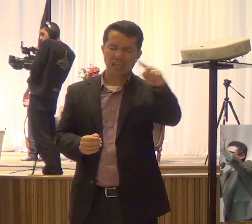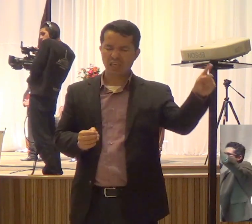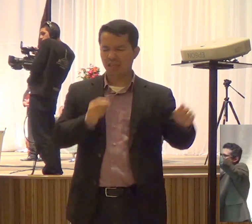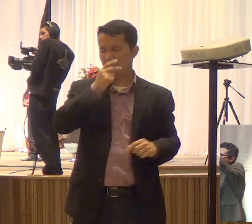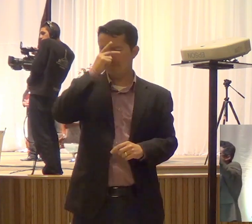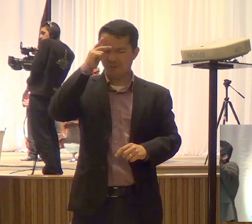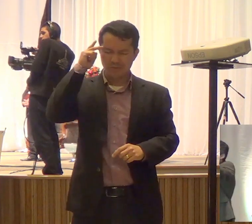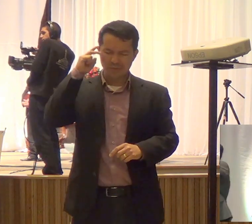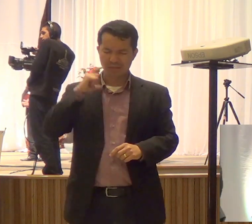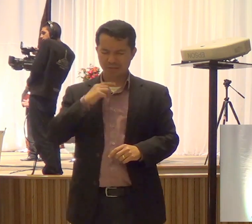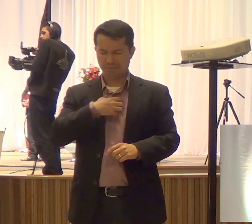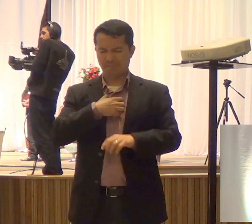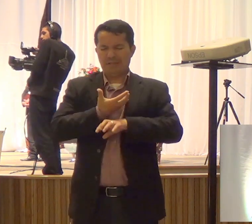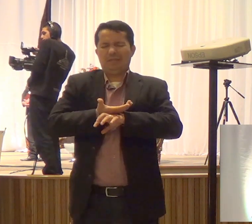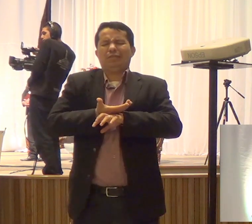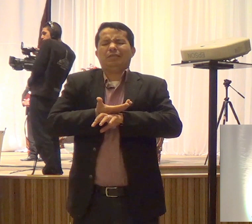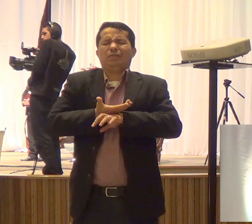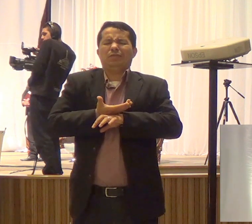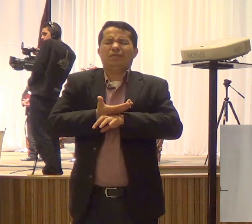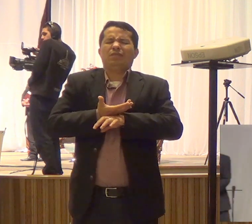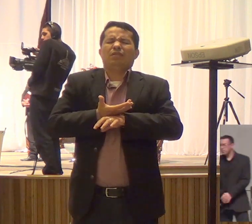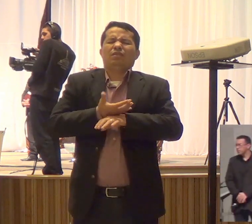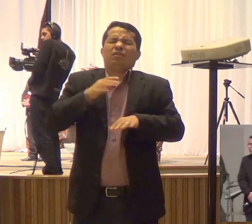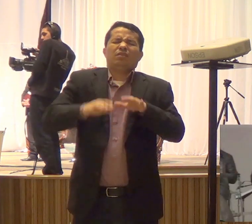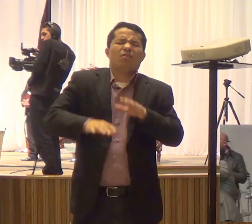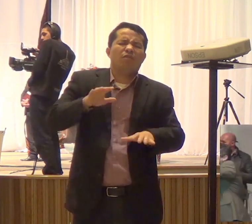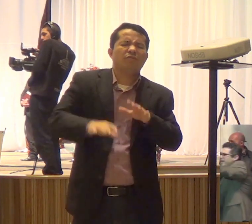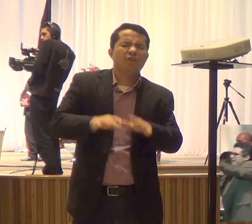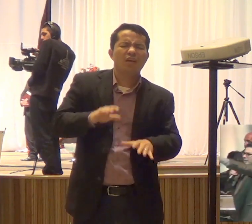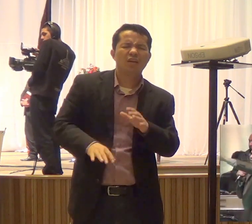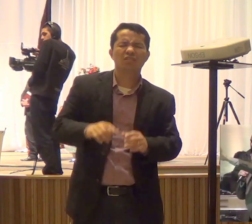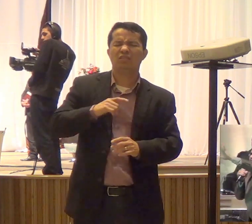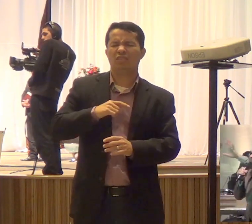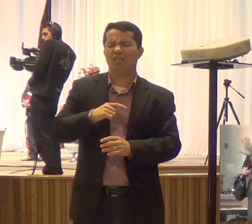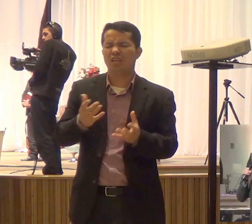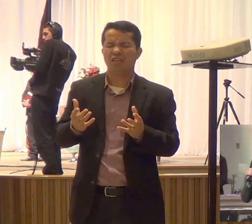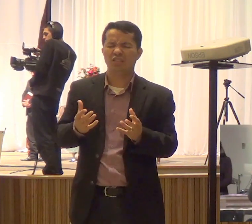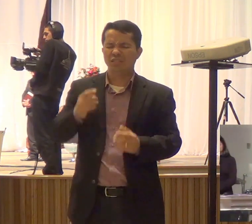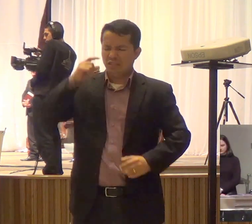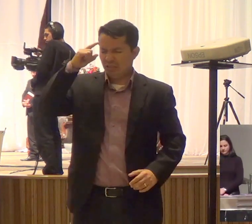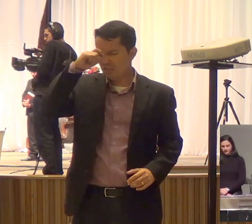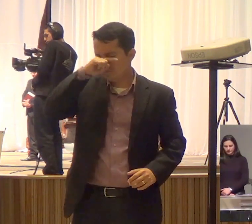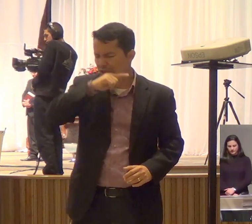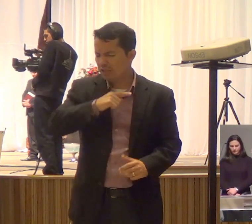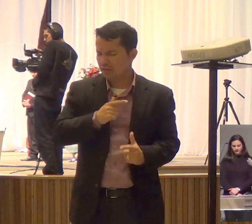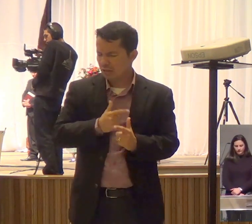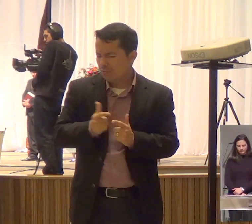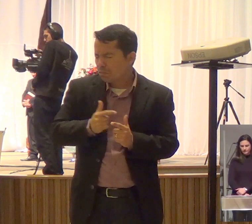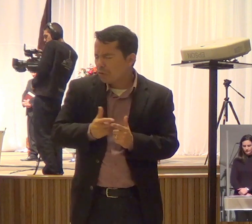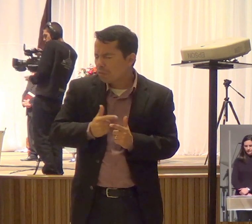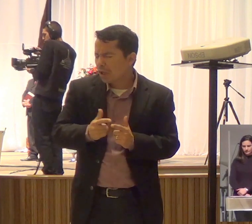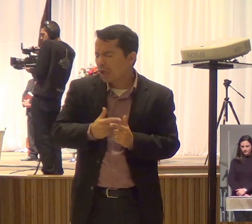sentindo secas em algum aspecto da sua vida, talvez na ponta da vara, talvez atrás, talvez no meio,